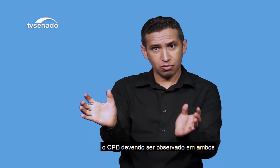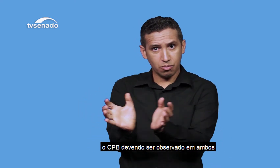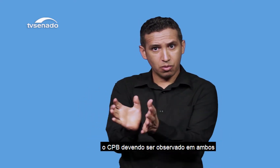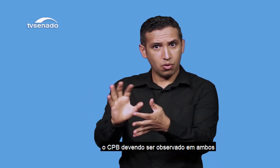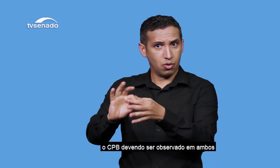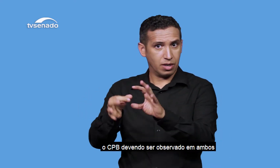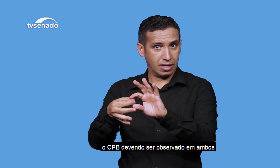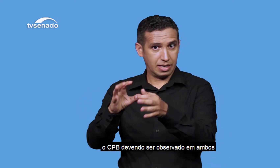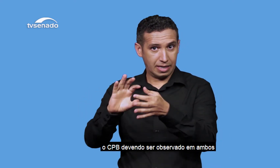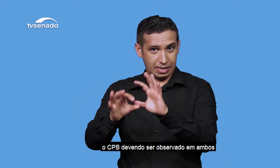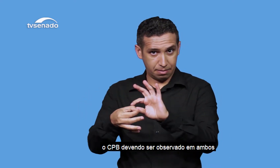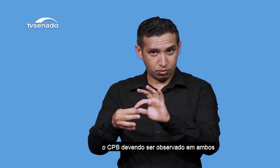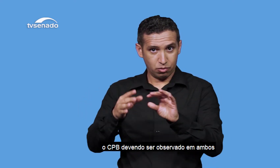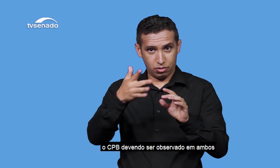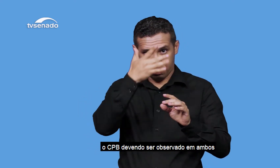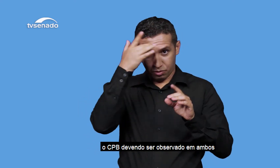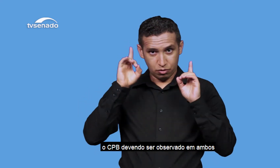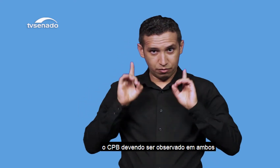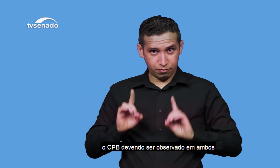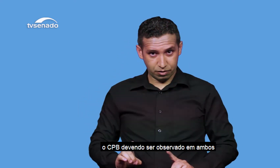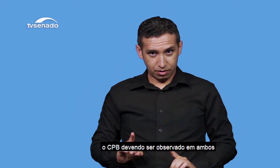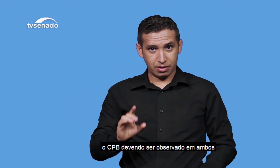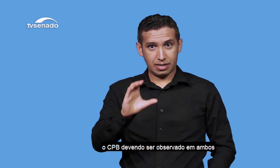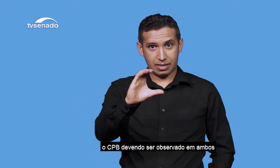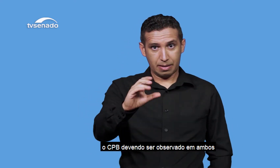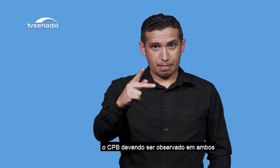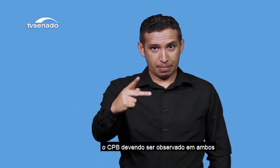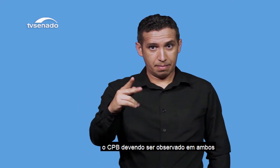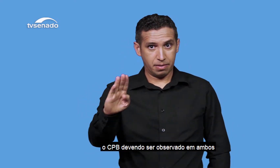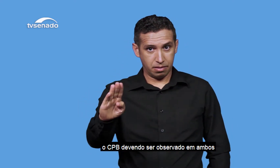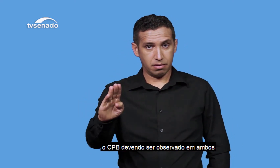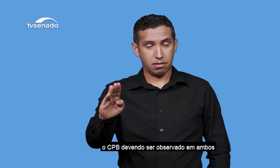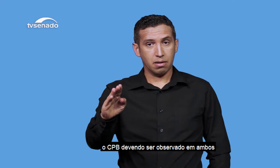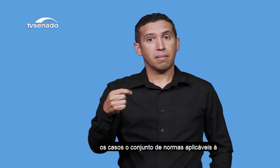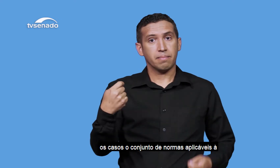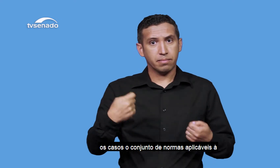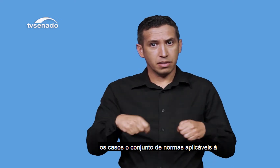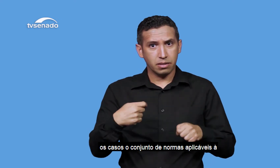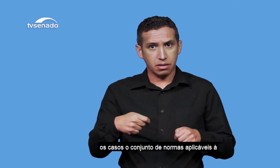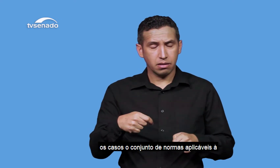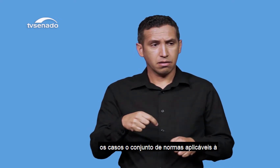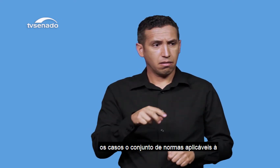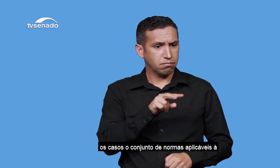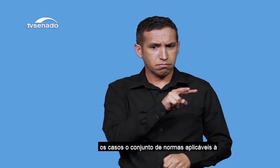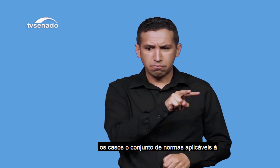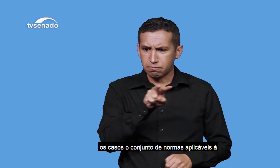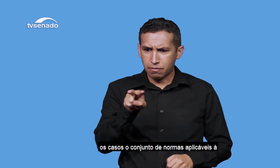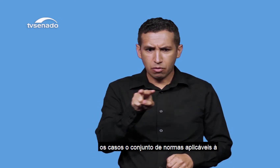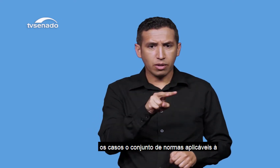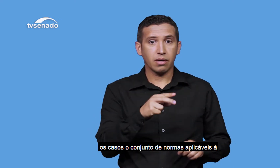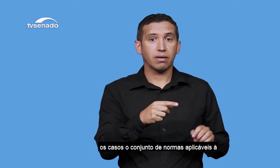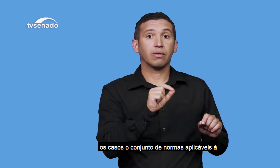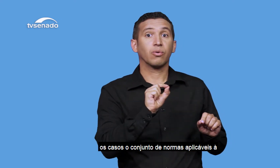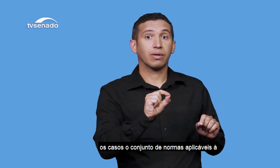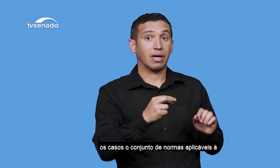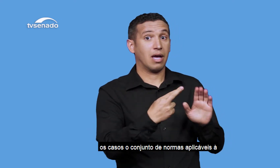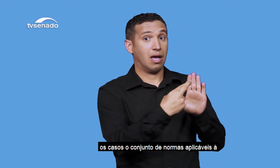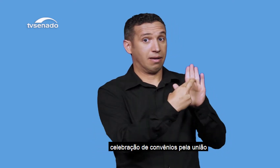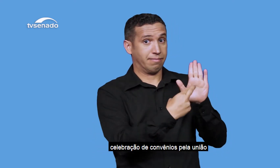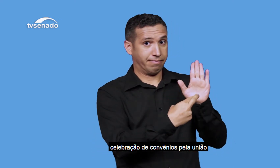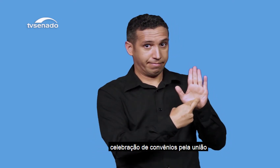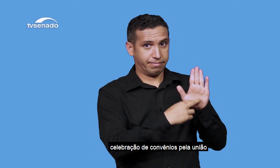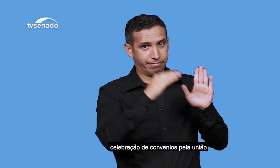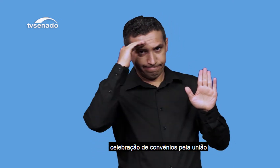brasileiro o cpb devendo ser observado em ambos os casos o conjunto de normas aplicáveis